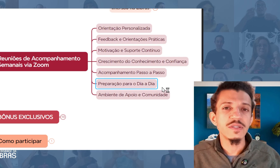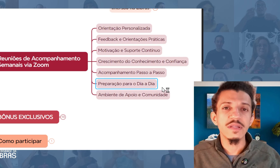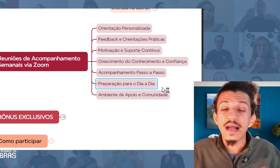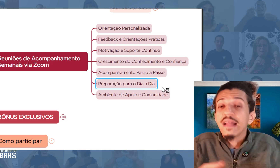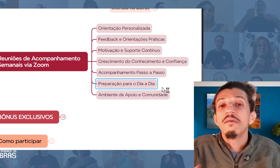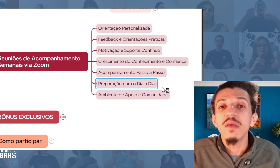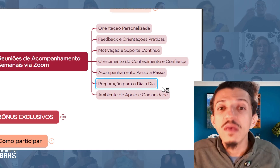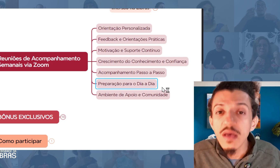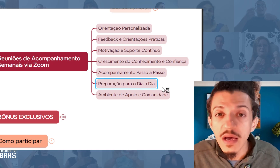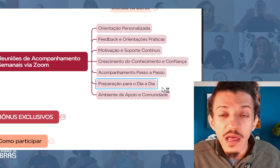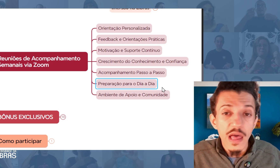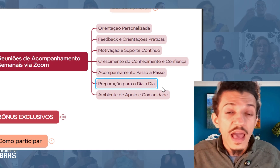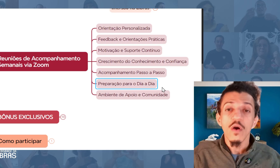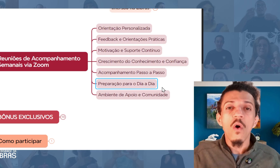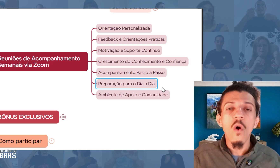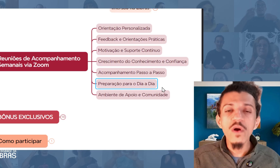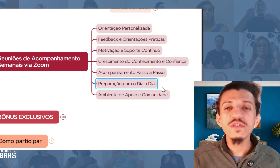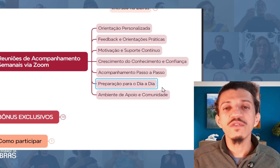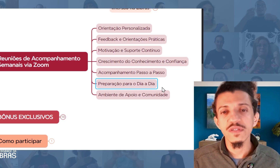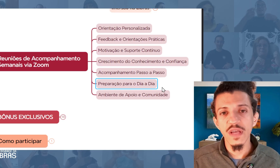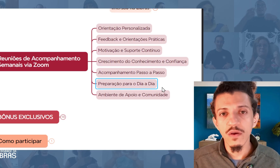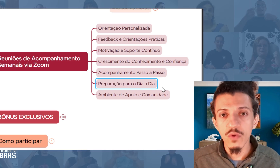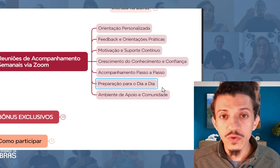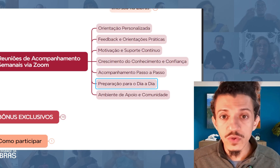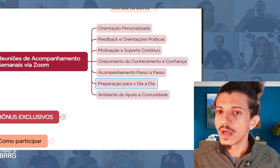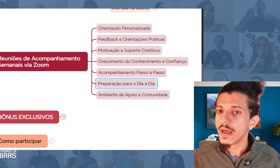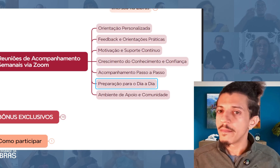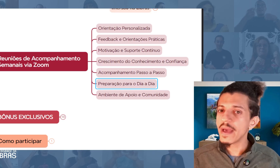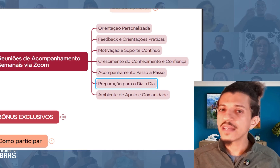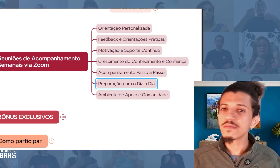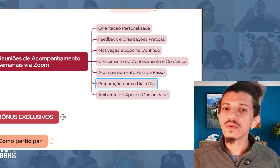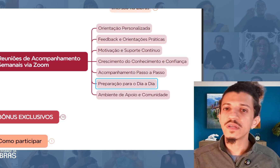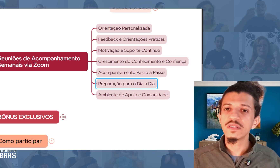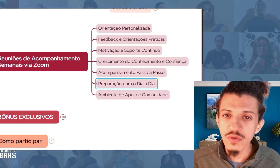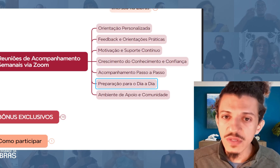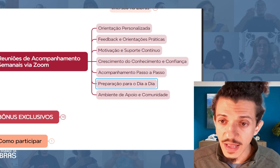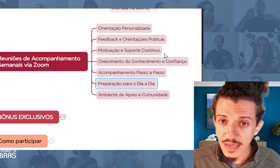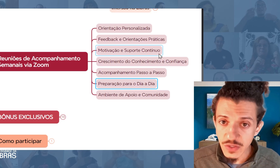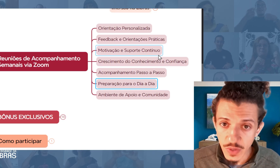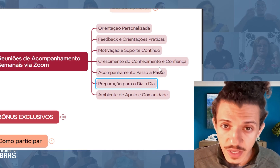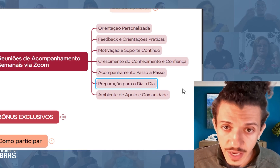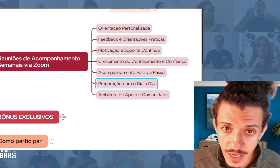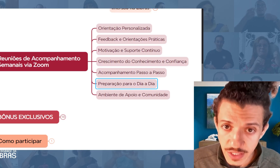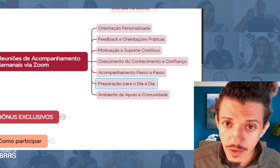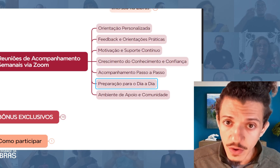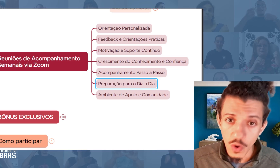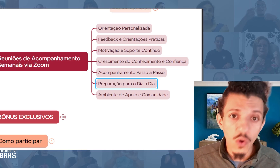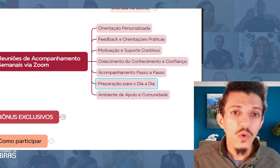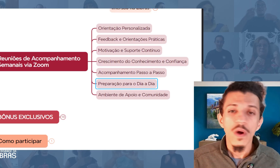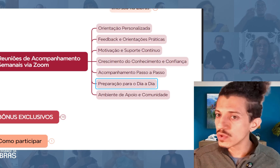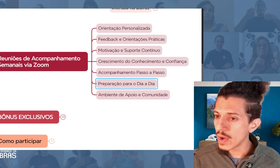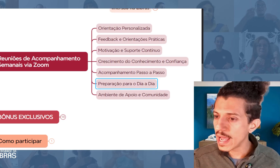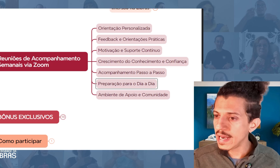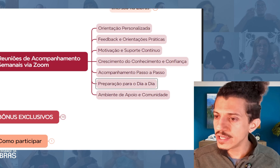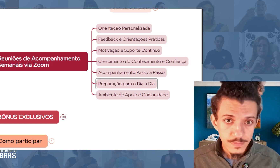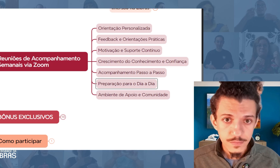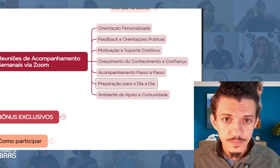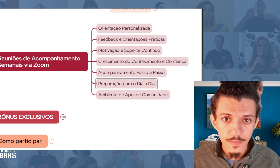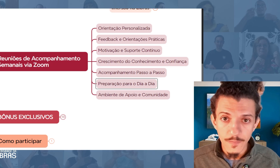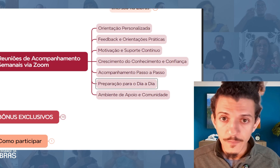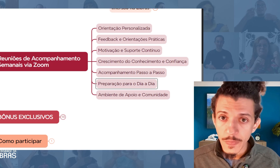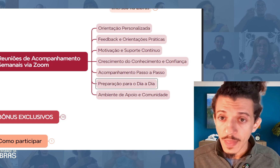na academia, enfim, onde você encontra surdos, mesmo que seja inclusive na sua igreja ou na sua religião.